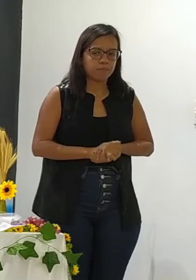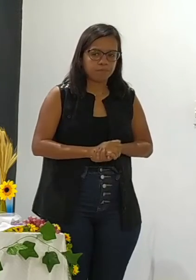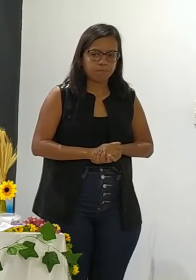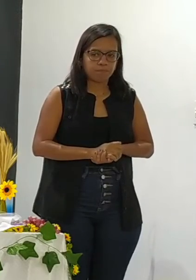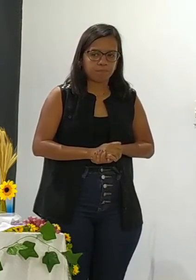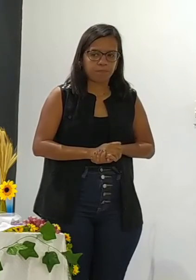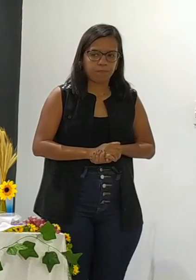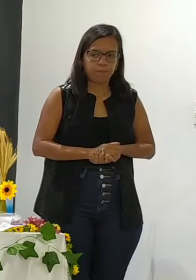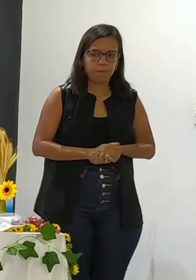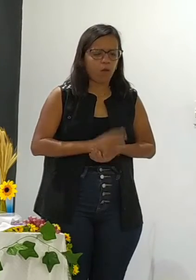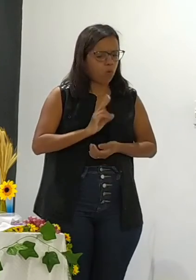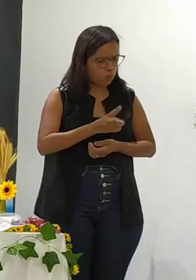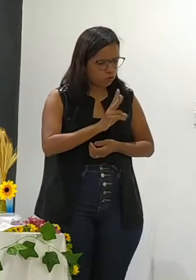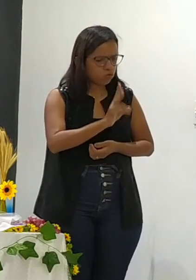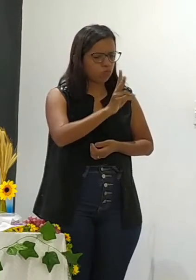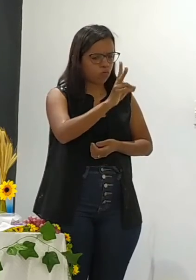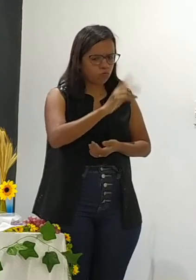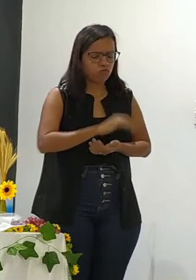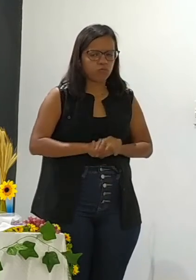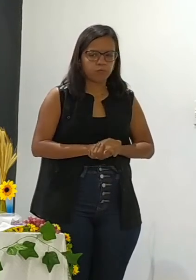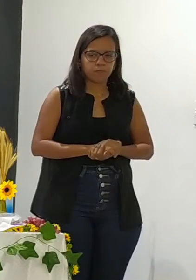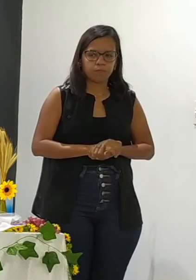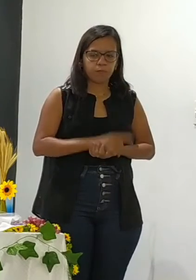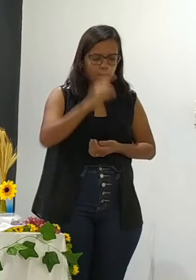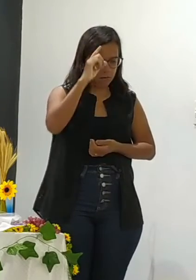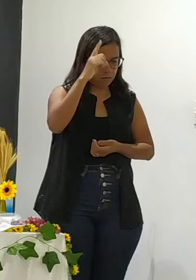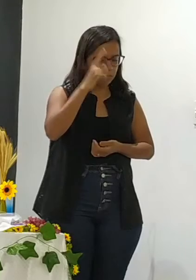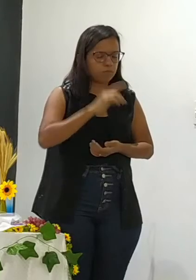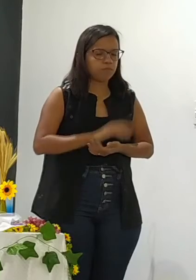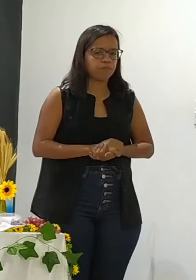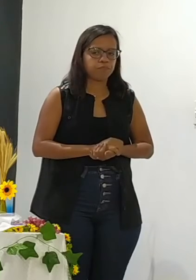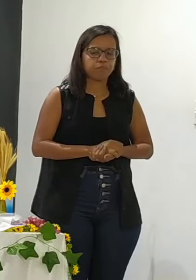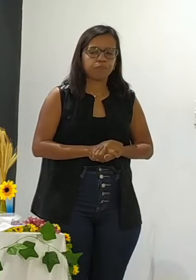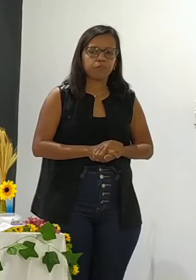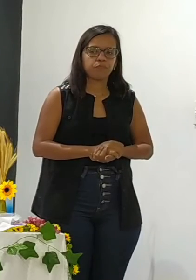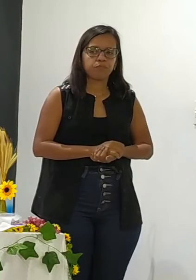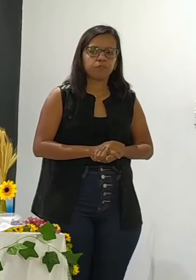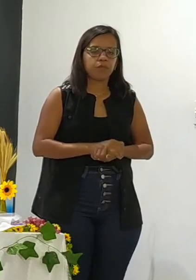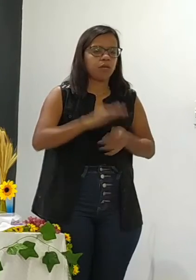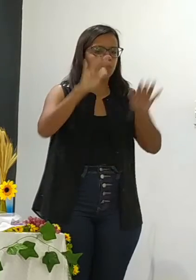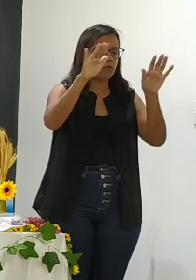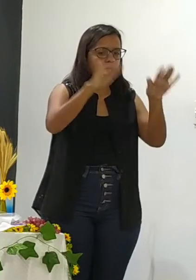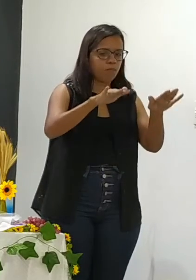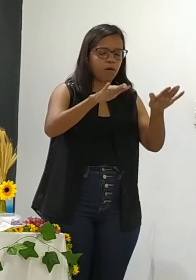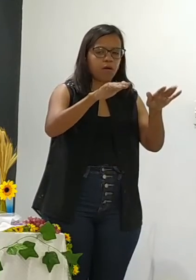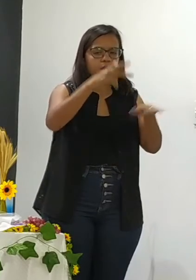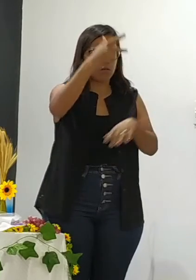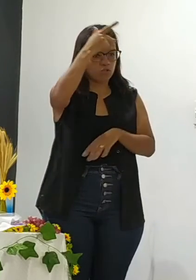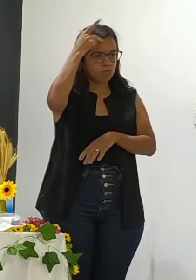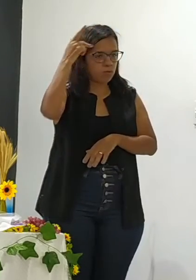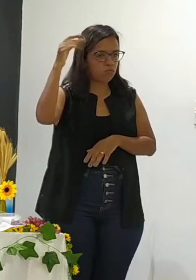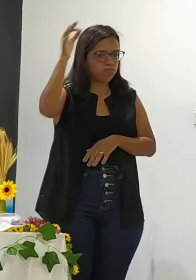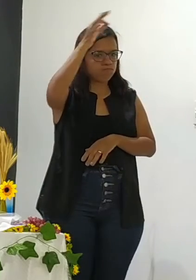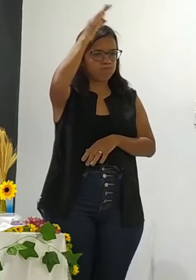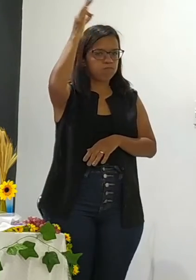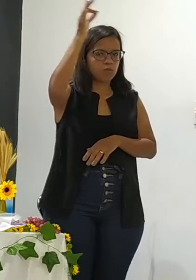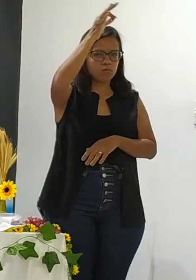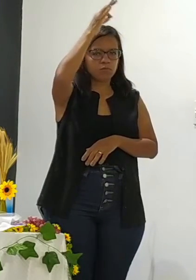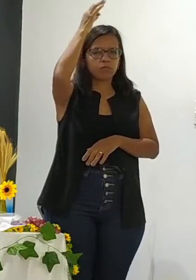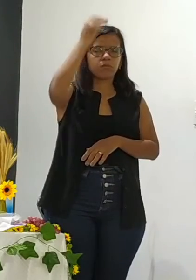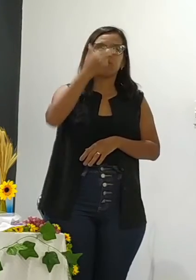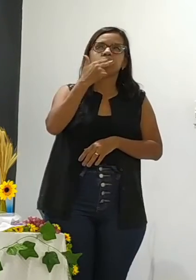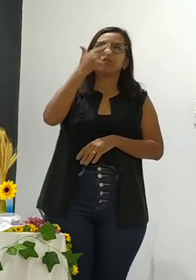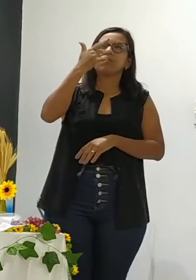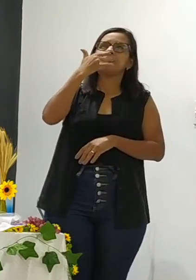E Deus falava para ele assim: continue fazendo o que eu estou mandando você fazer. E ele punha a mão nas pessoas, as pessoas eram batizadas, começavam a falar do